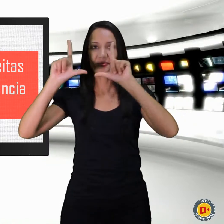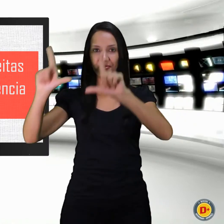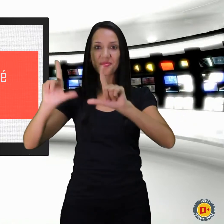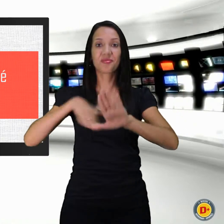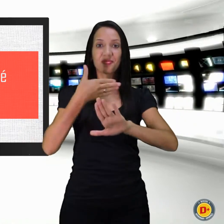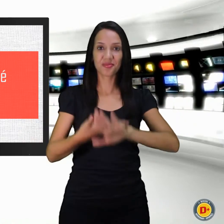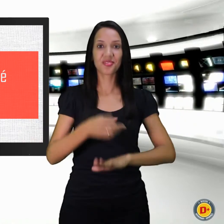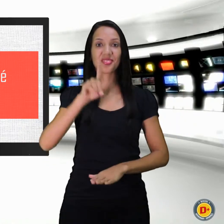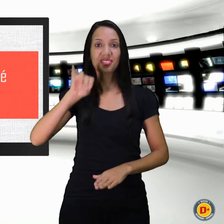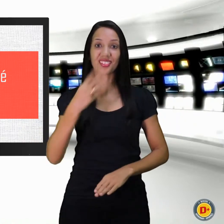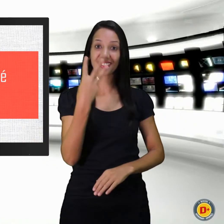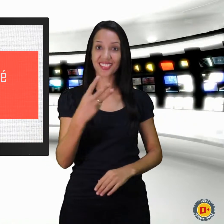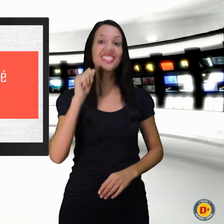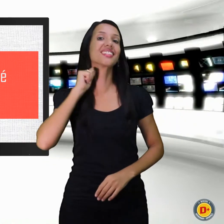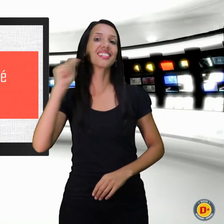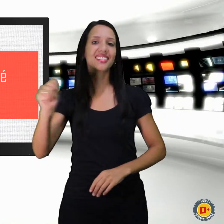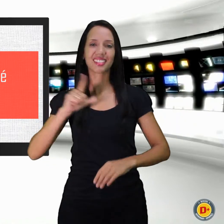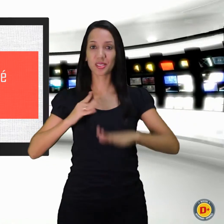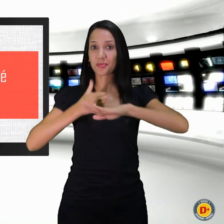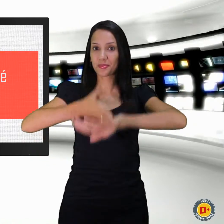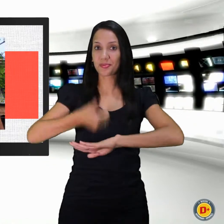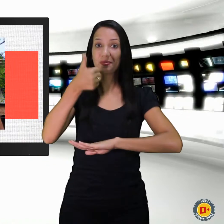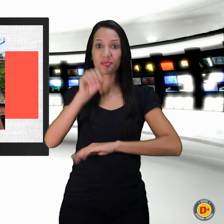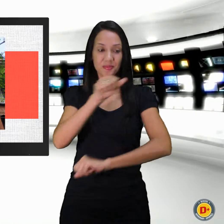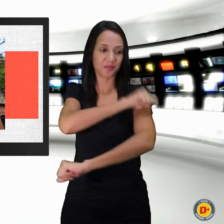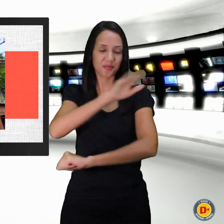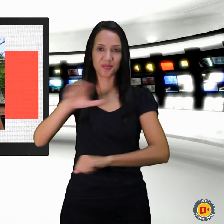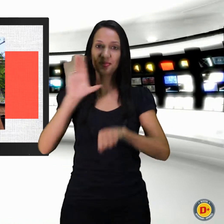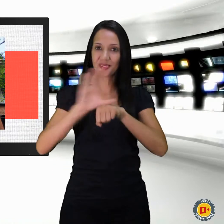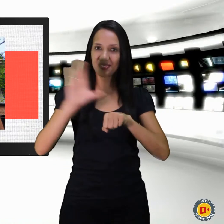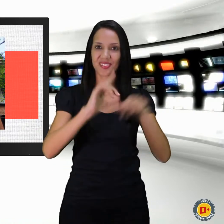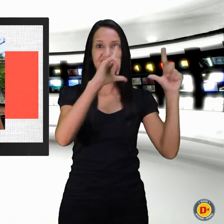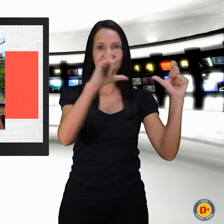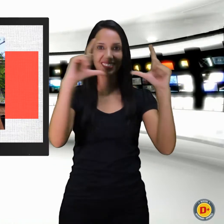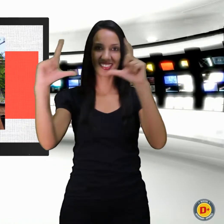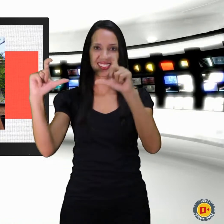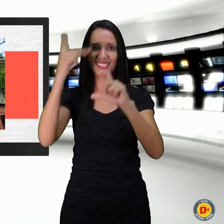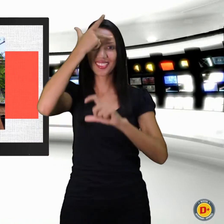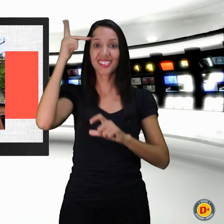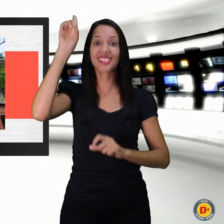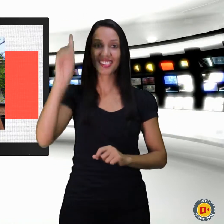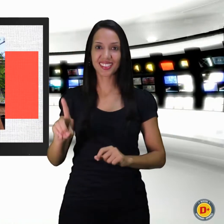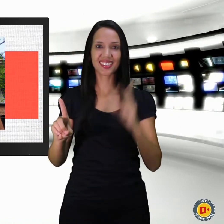dia 3 de abril teve a participação de 10 alunos do curso de fotografia para deficientes visuais